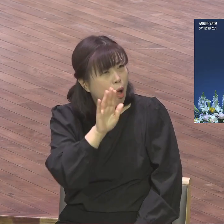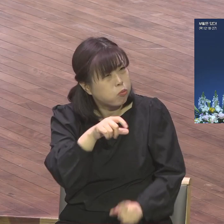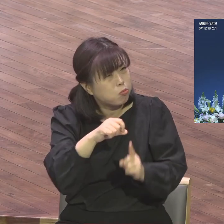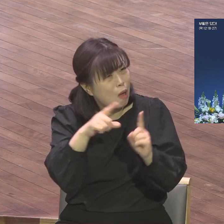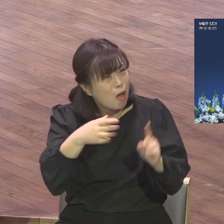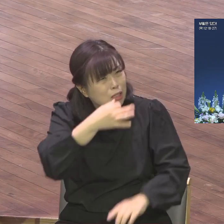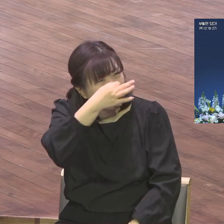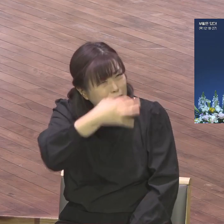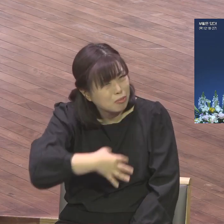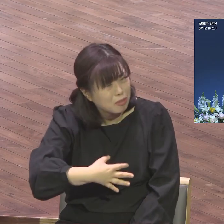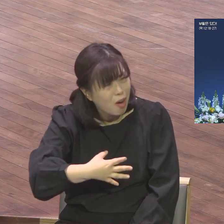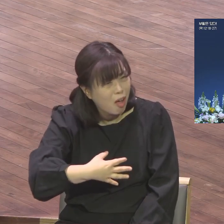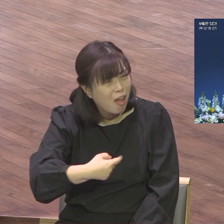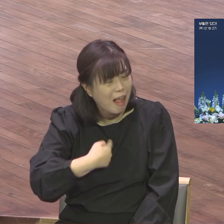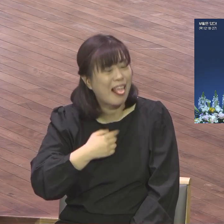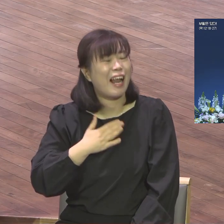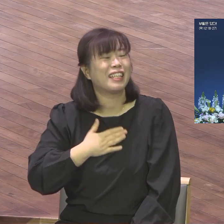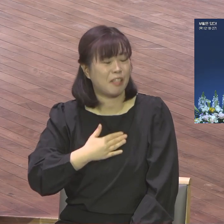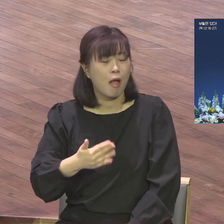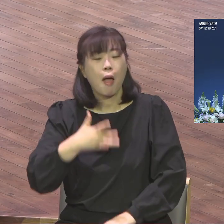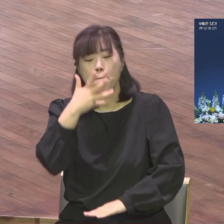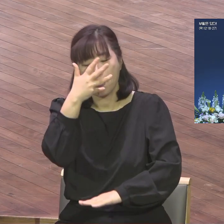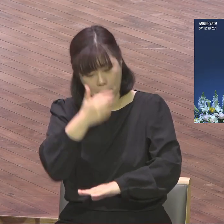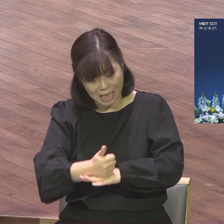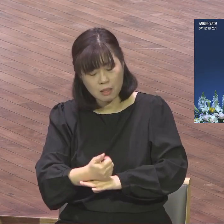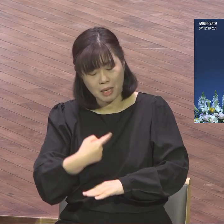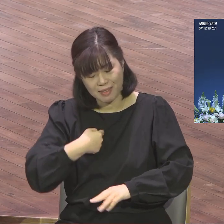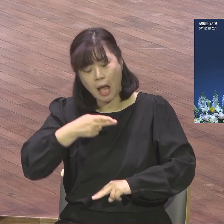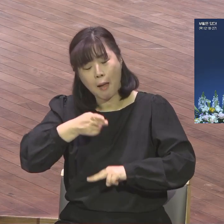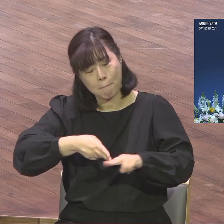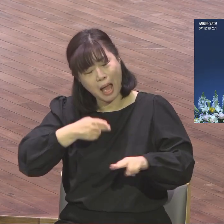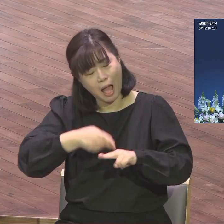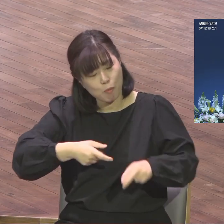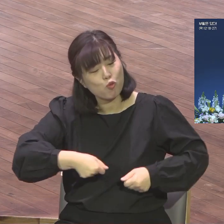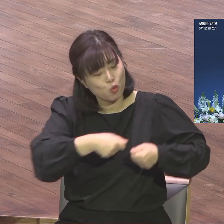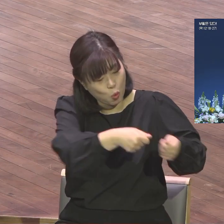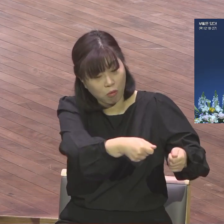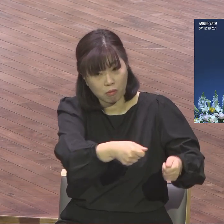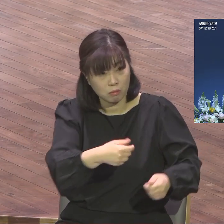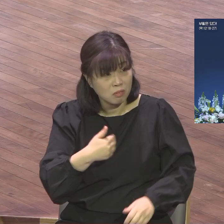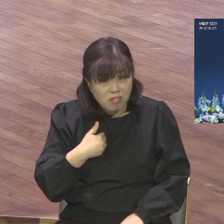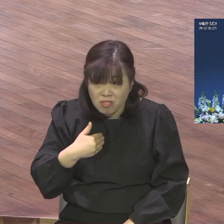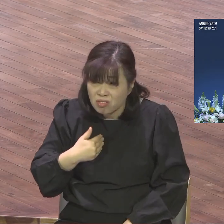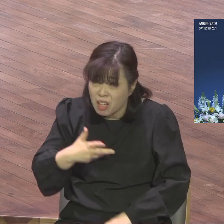왜 밥을 해줬을까? 마지막으로 가서 오지 말라는 말인지.